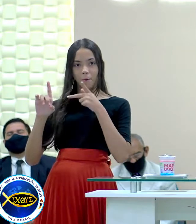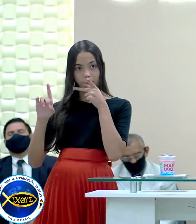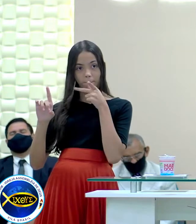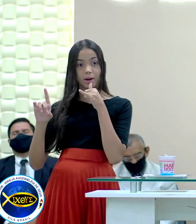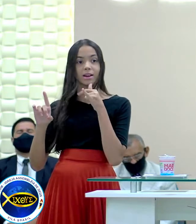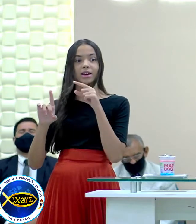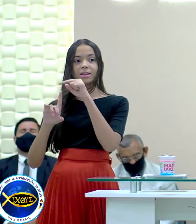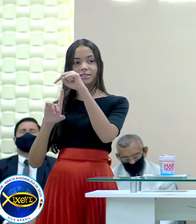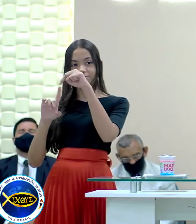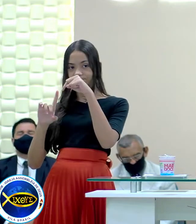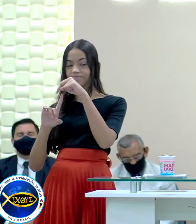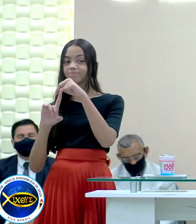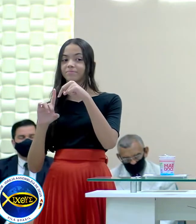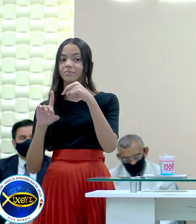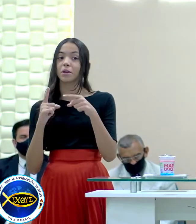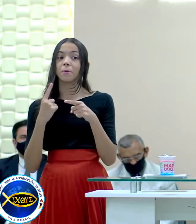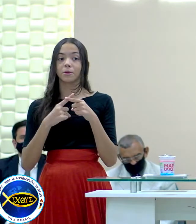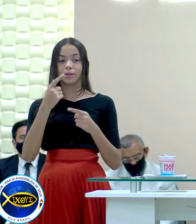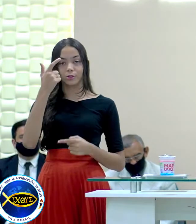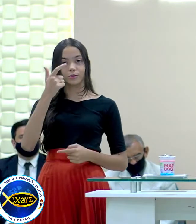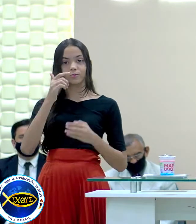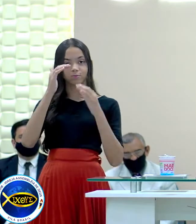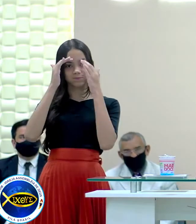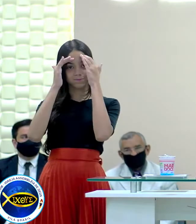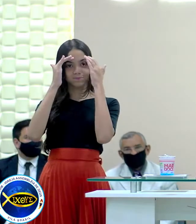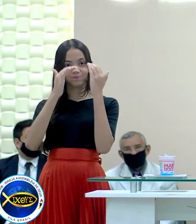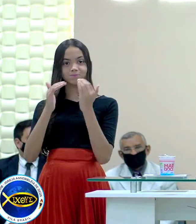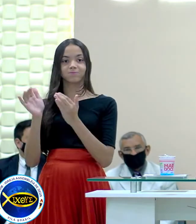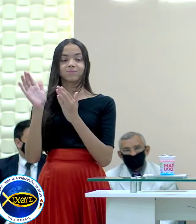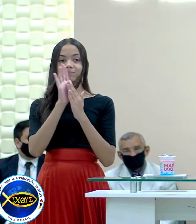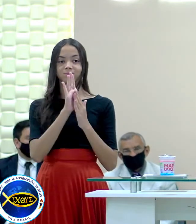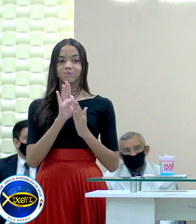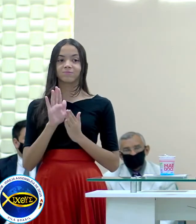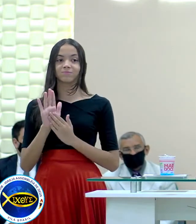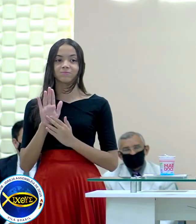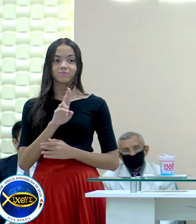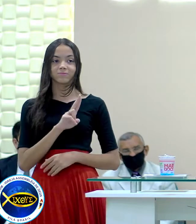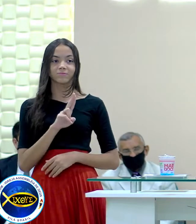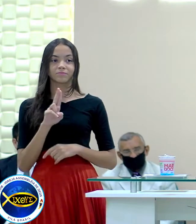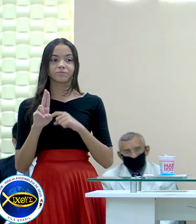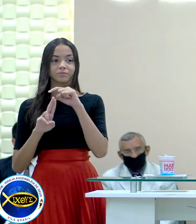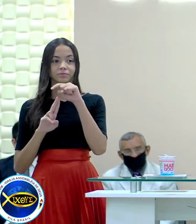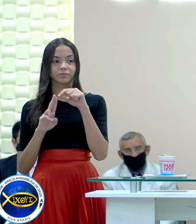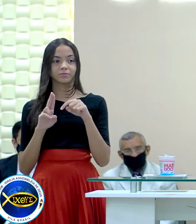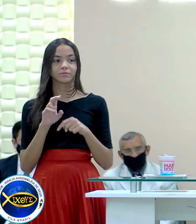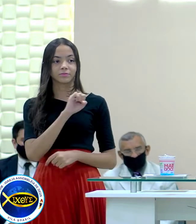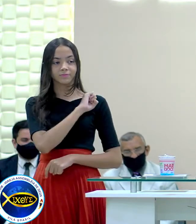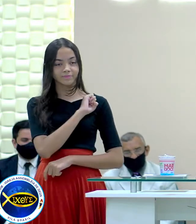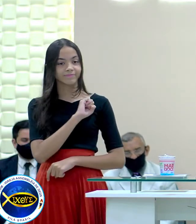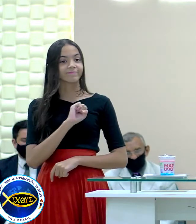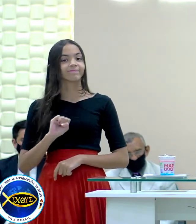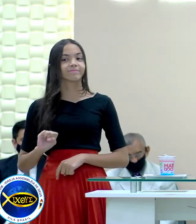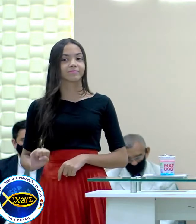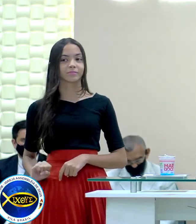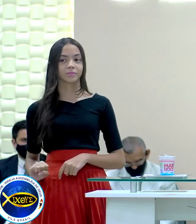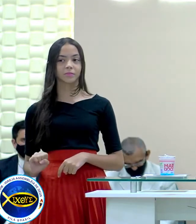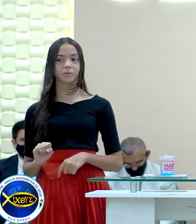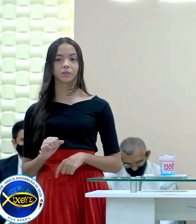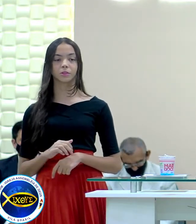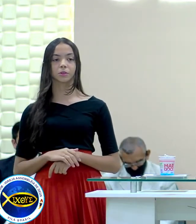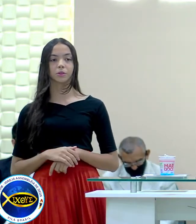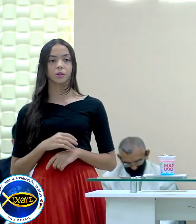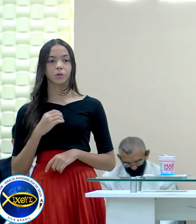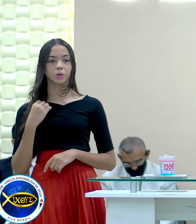sou obediente. Louvado seja o santo nome do Senhor.